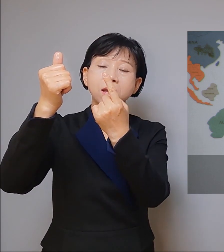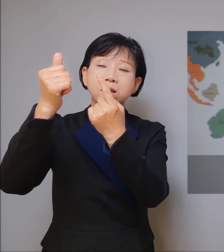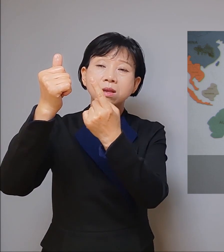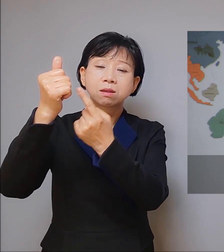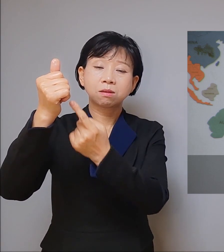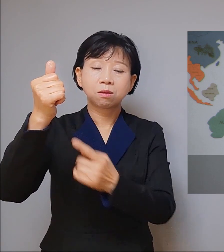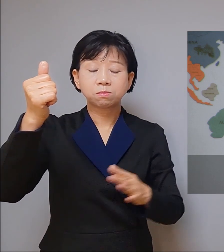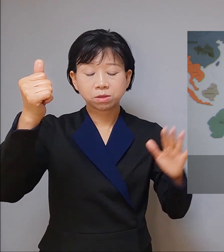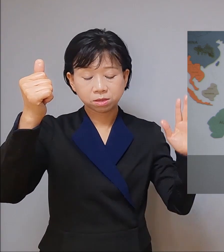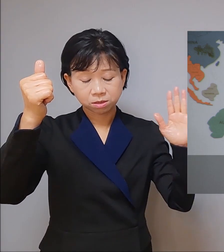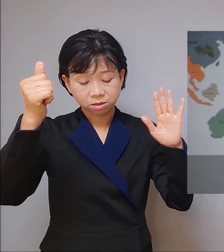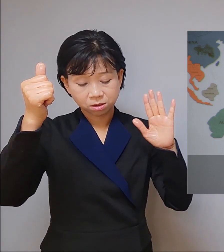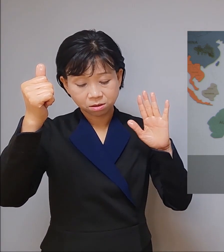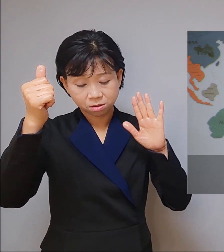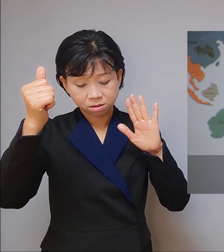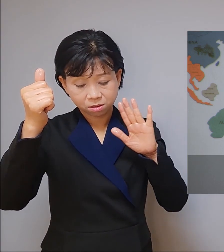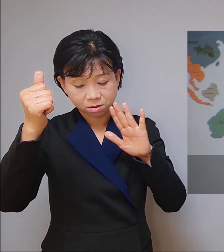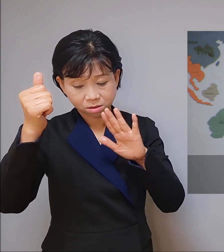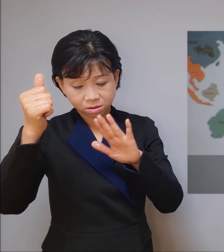주께와